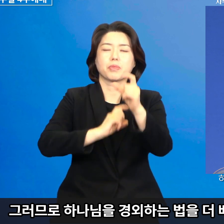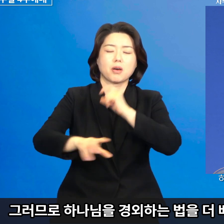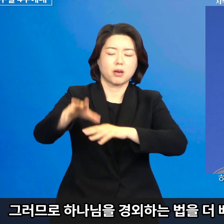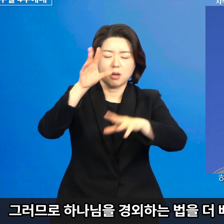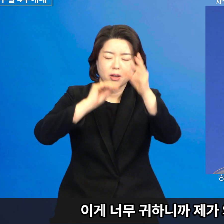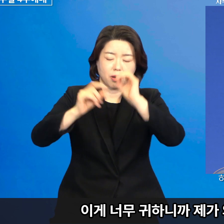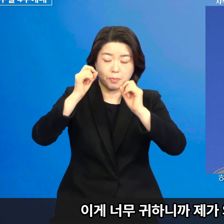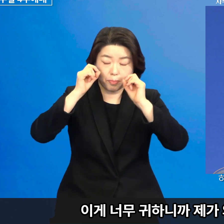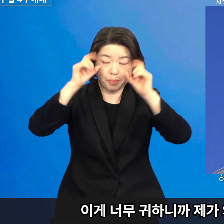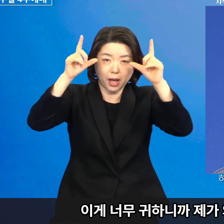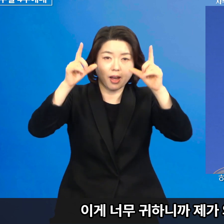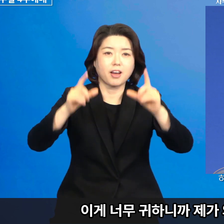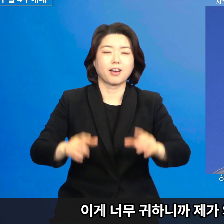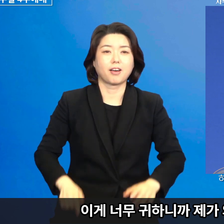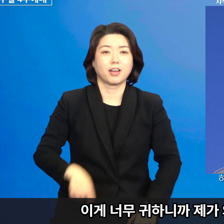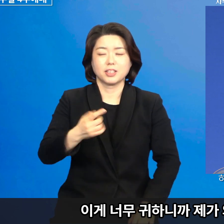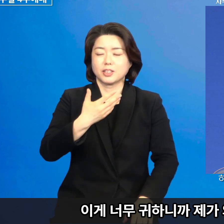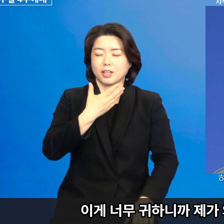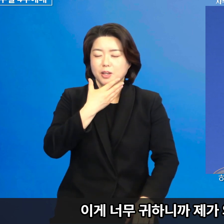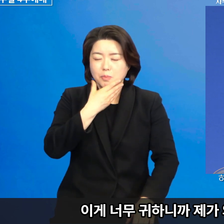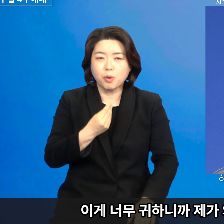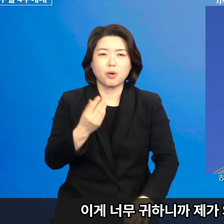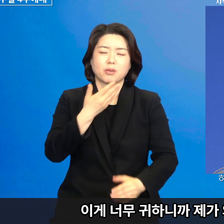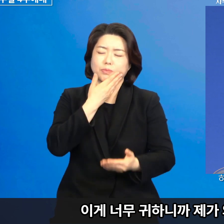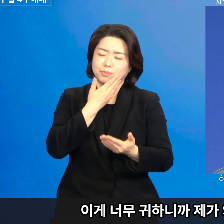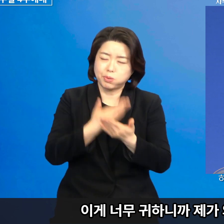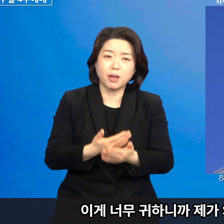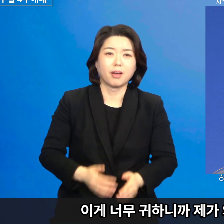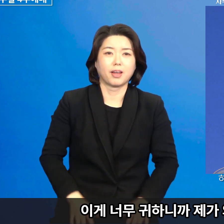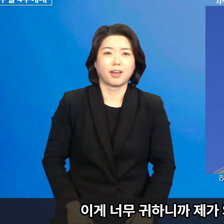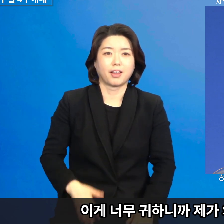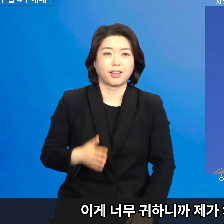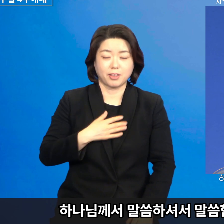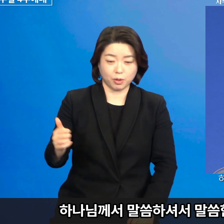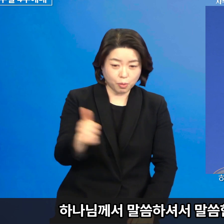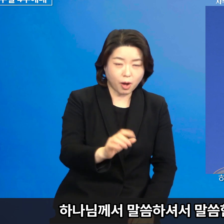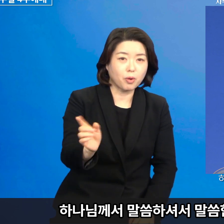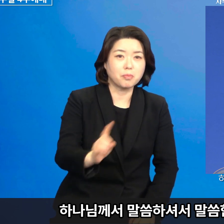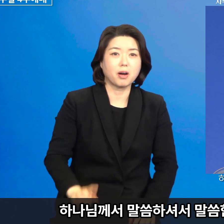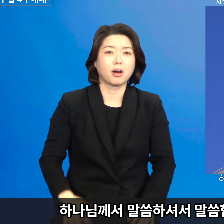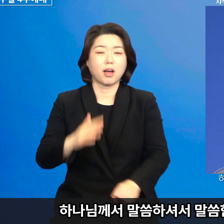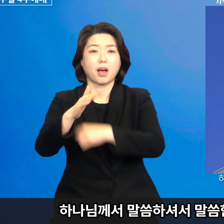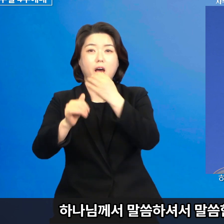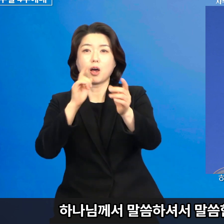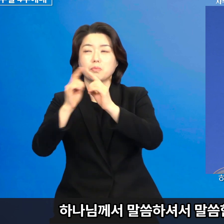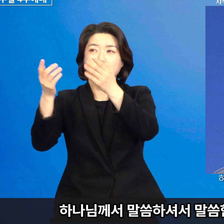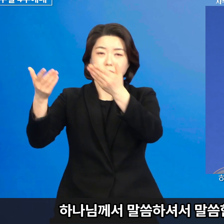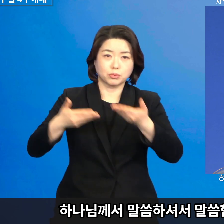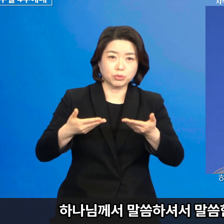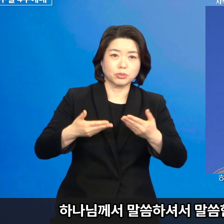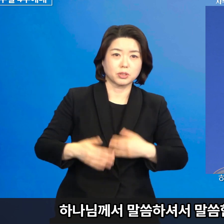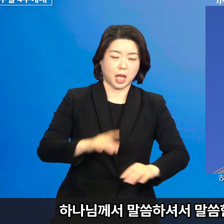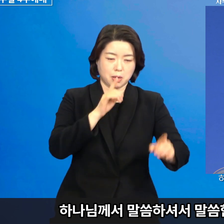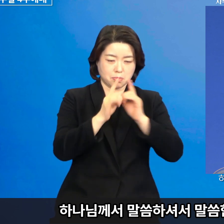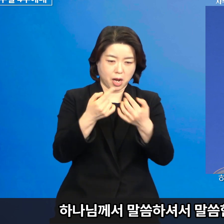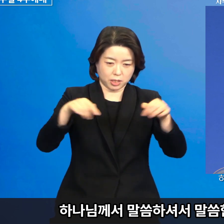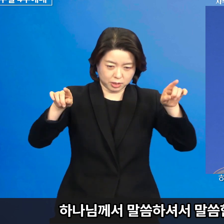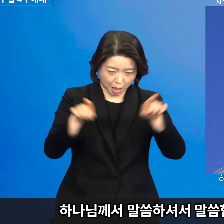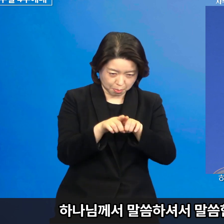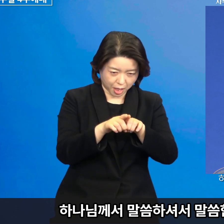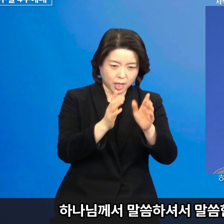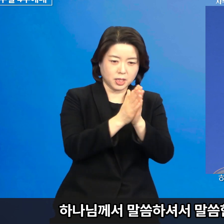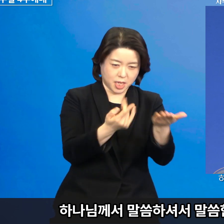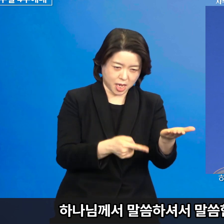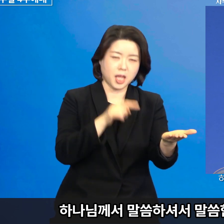누린 복이었어요. 이게 너무 귀하니까 제가 와가지고 한 게 뭐예요? 하나님께서 말씀하셔서 말씀